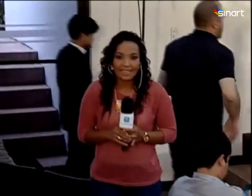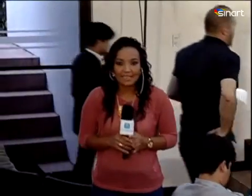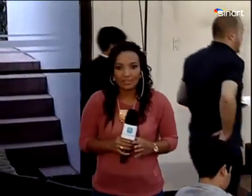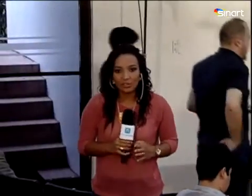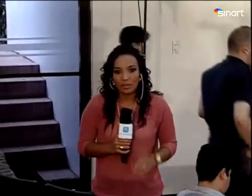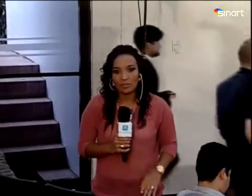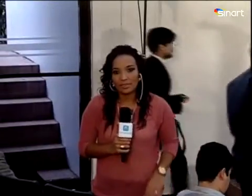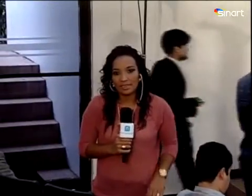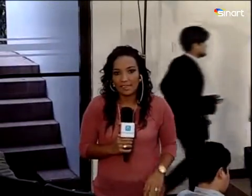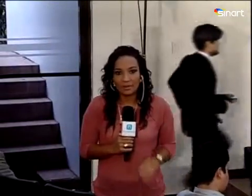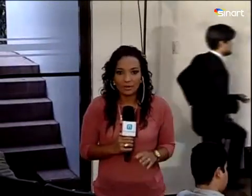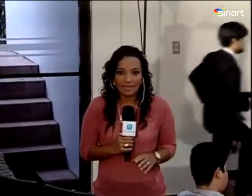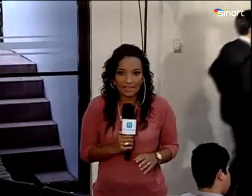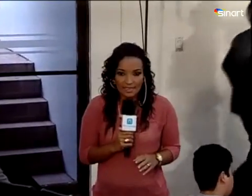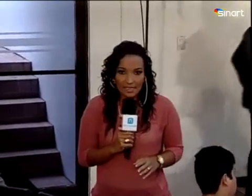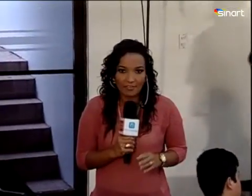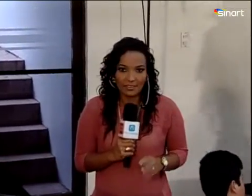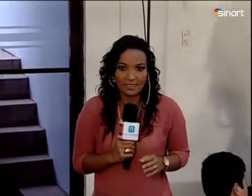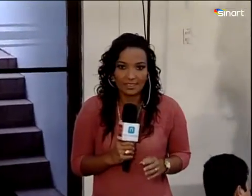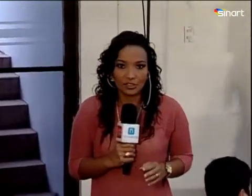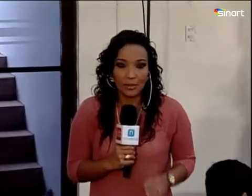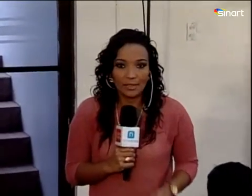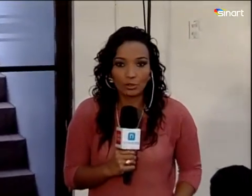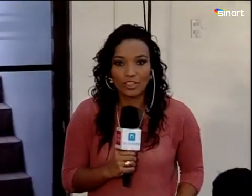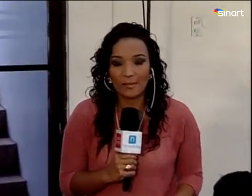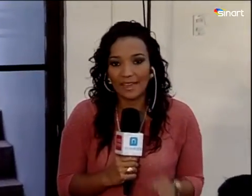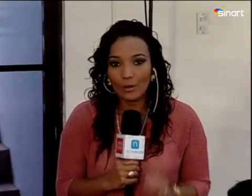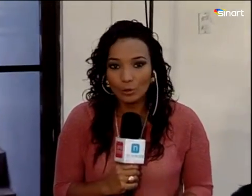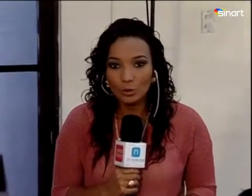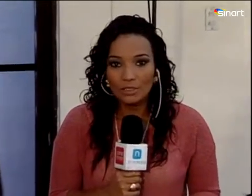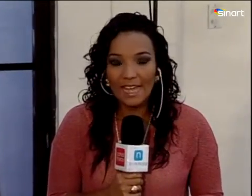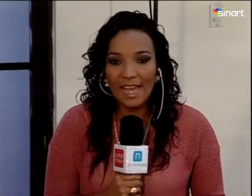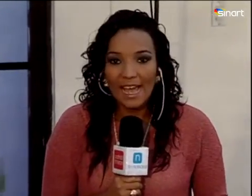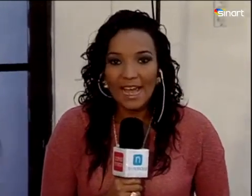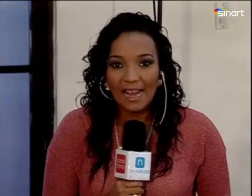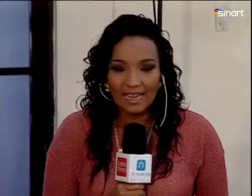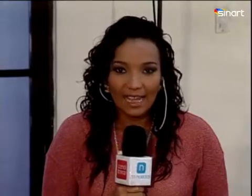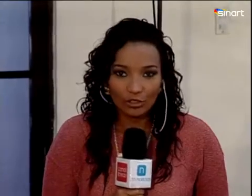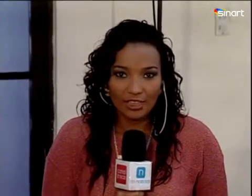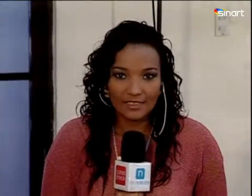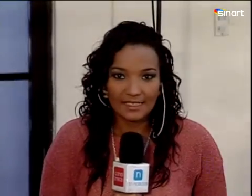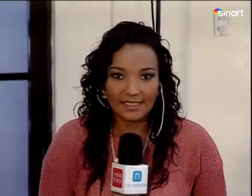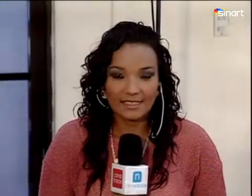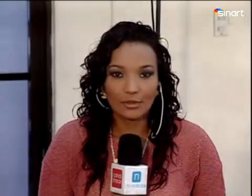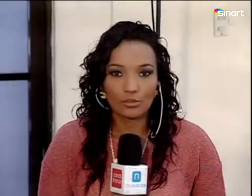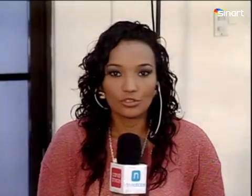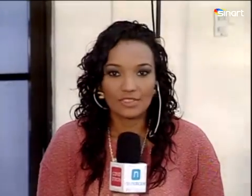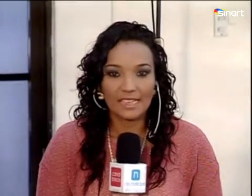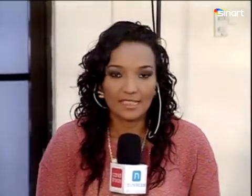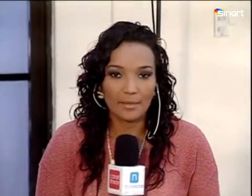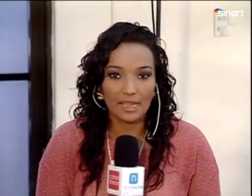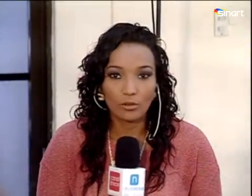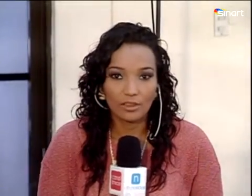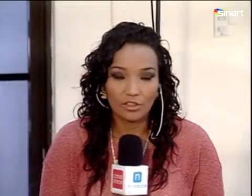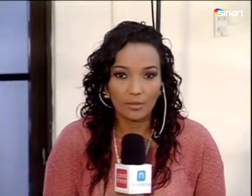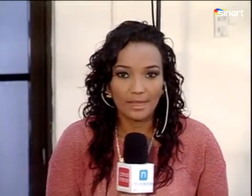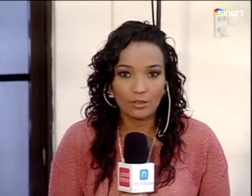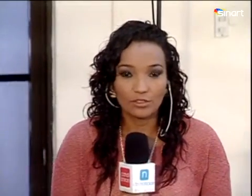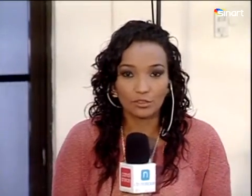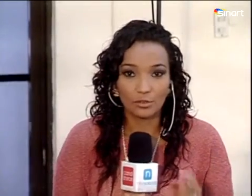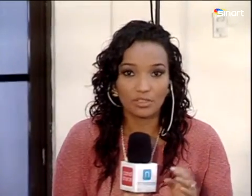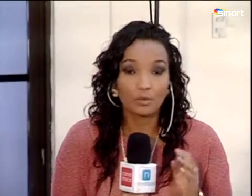el decreto que permitiría regular la técnica de fertilización in vitro. Se enviará a consulta a la Caja Costarricense de Seguro Social y también al Colegio